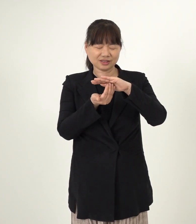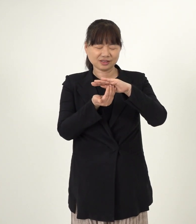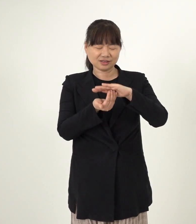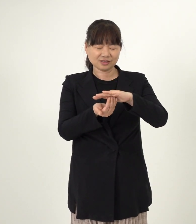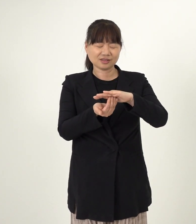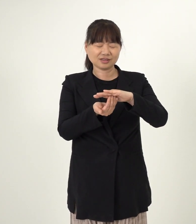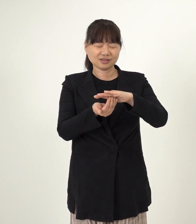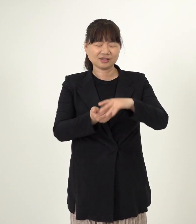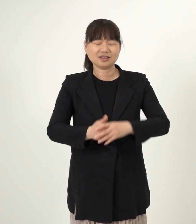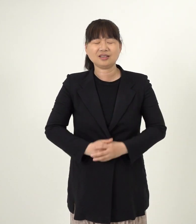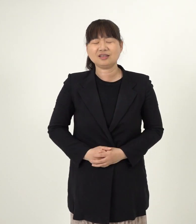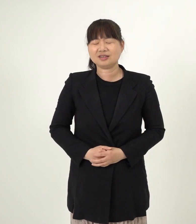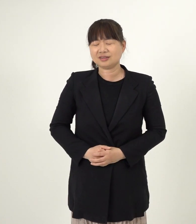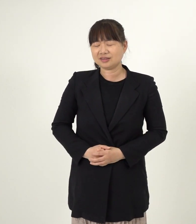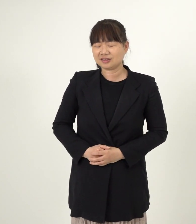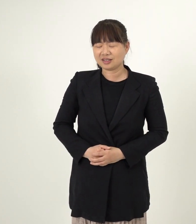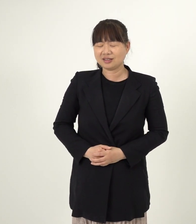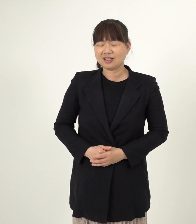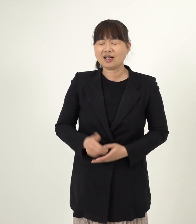이루신